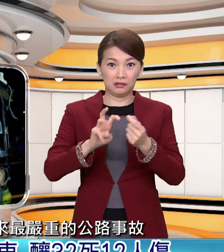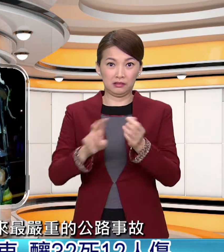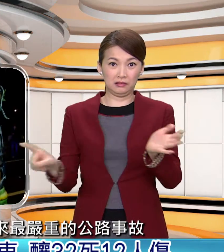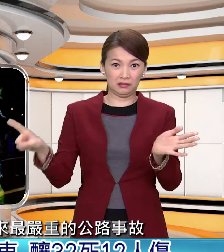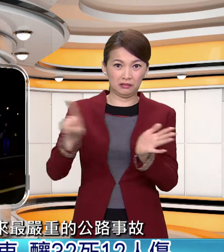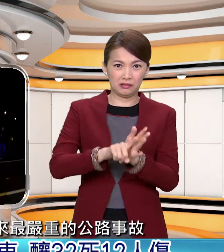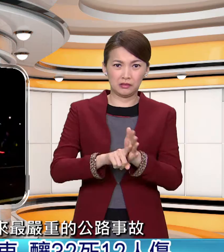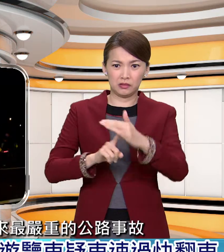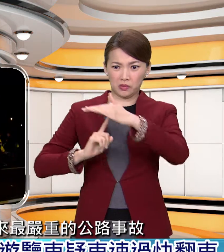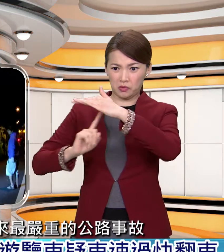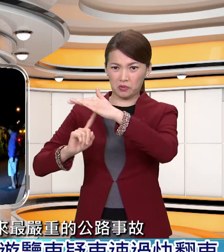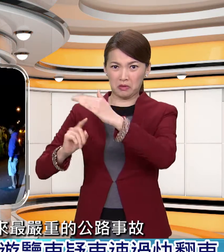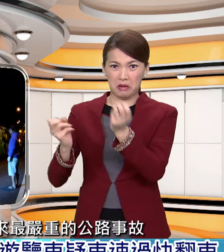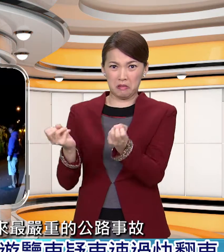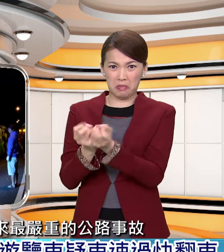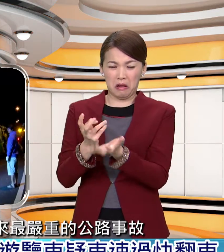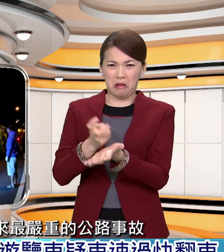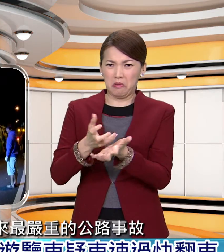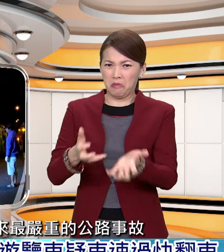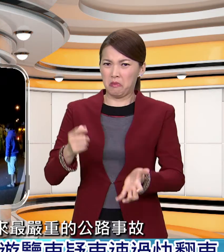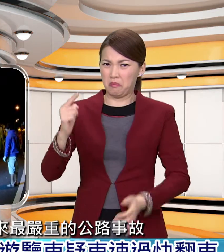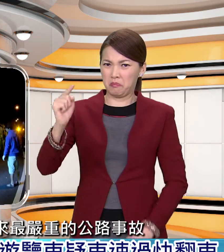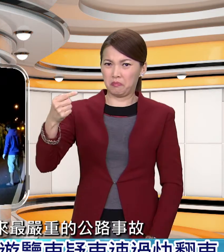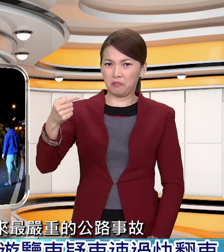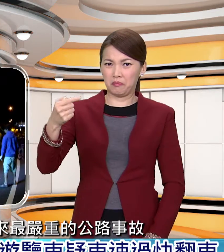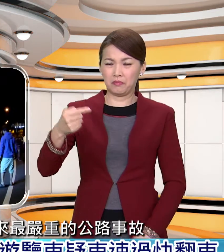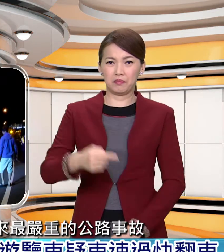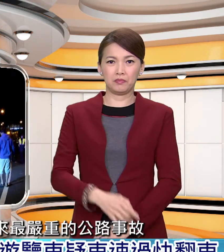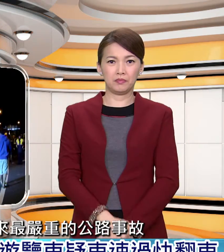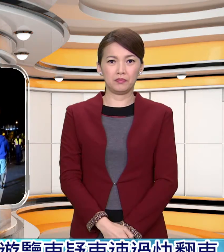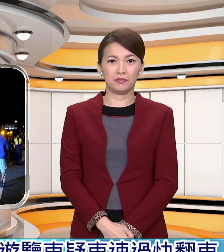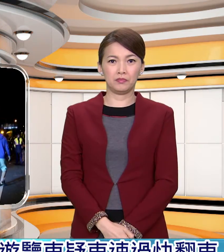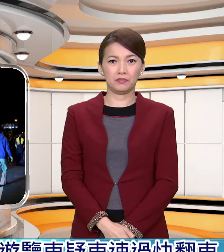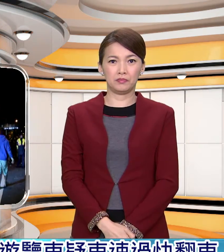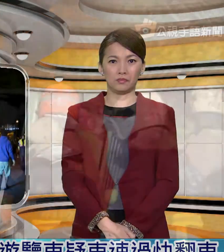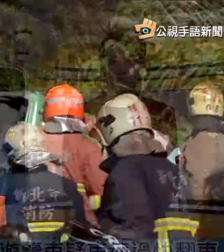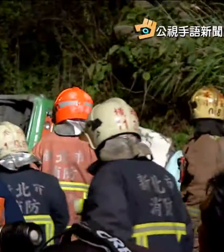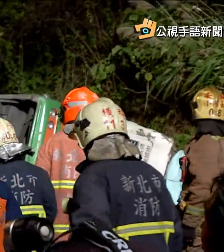内30年来最严重的公路事故。